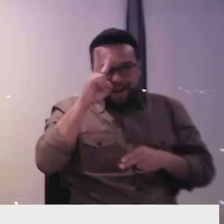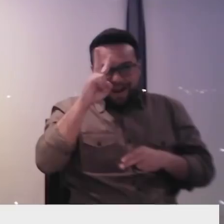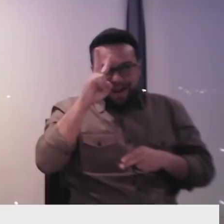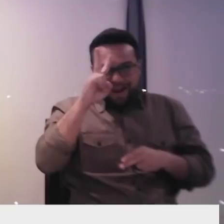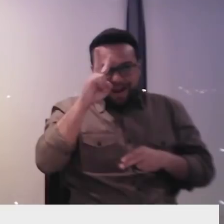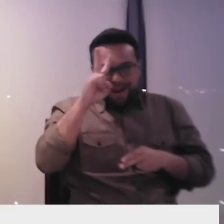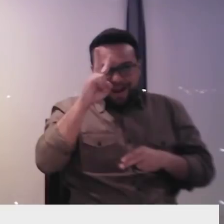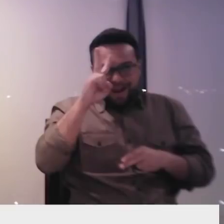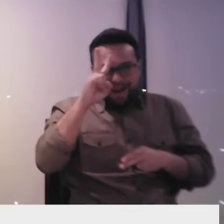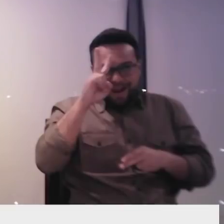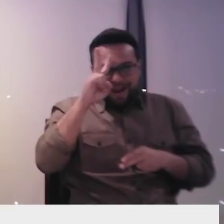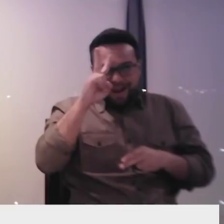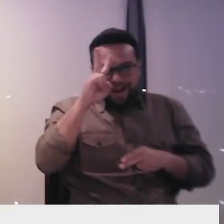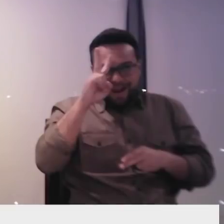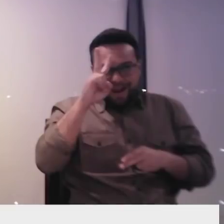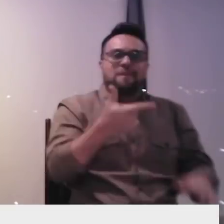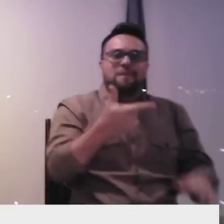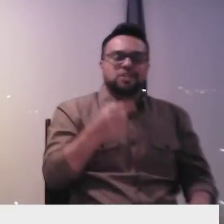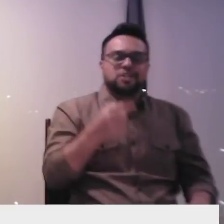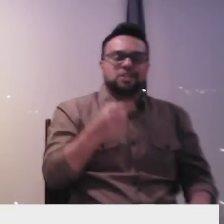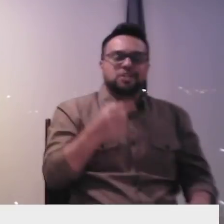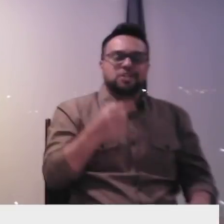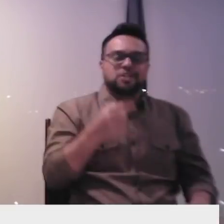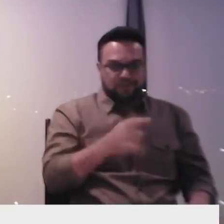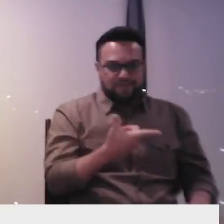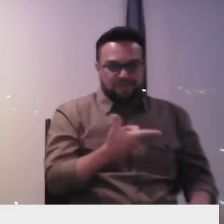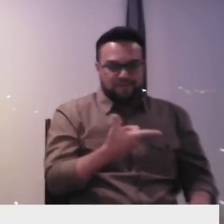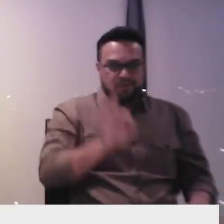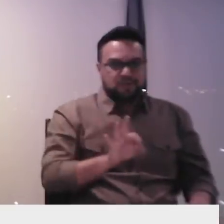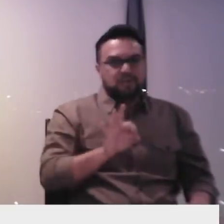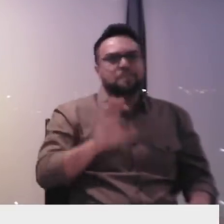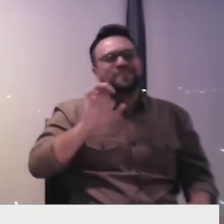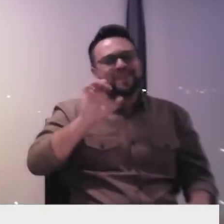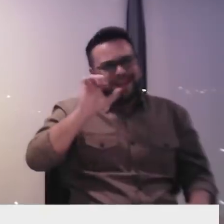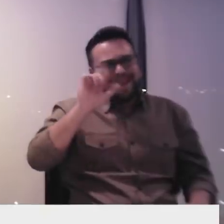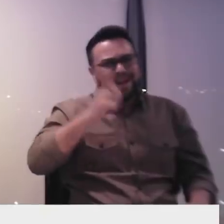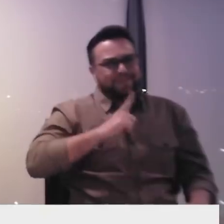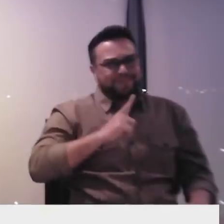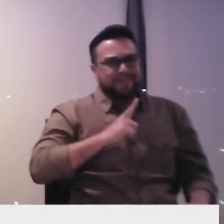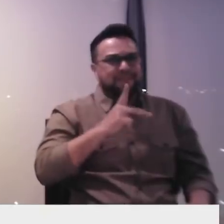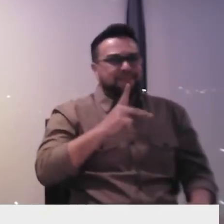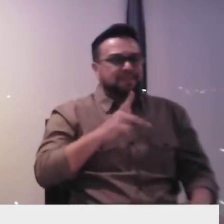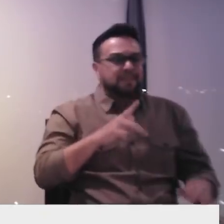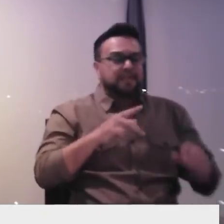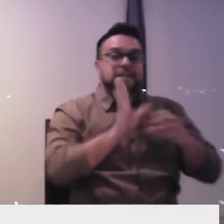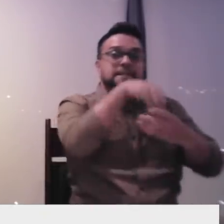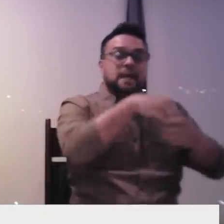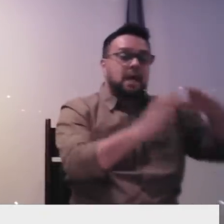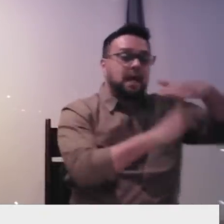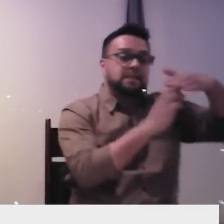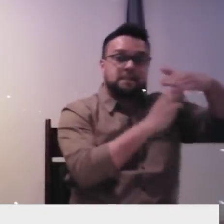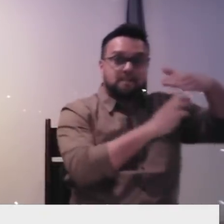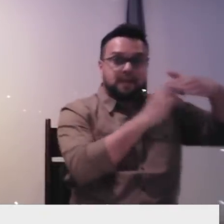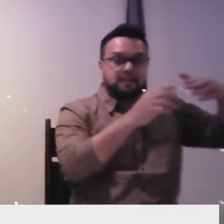aí uns 20% e, logicamente, teve reflexo direto nas empresas que faziam a